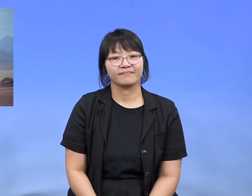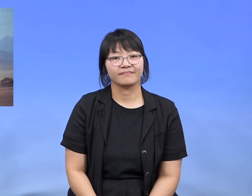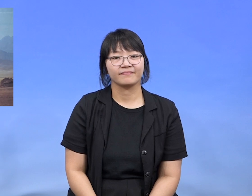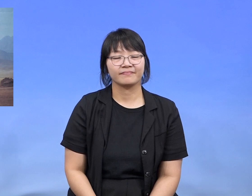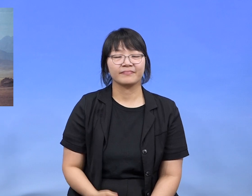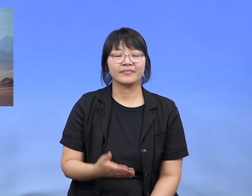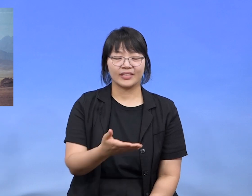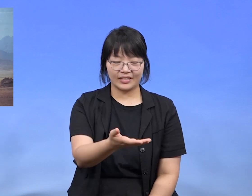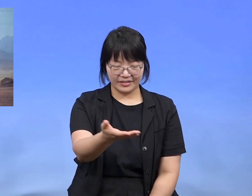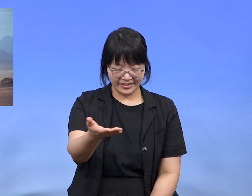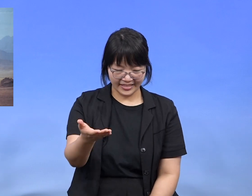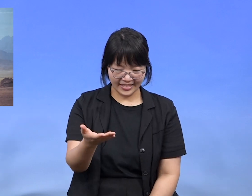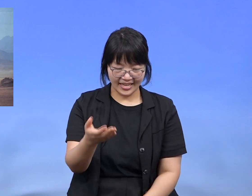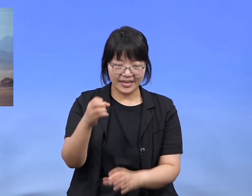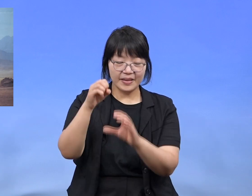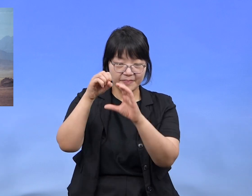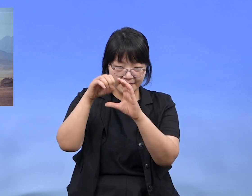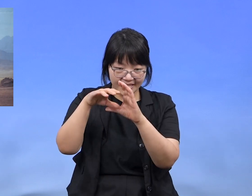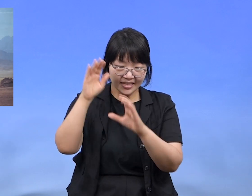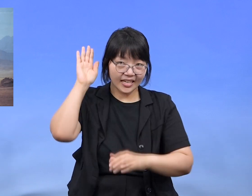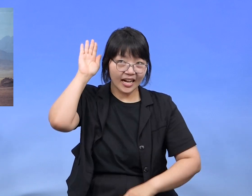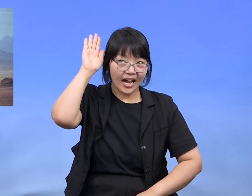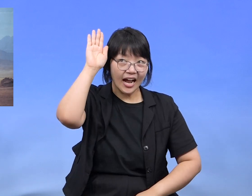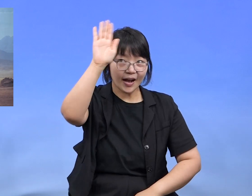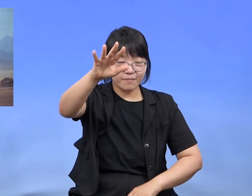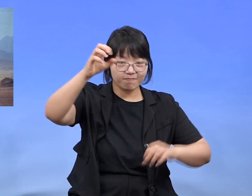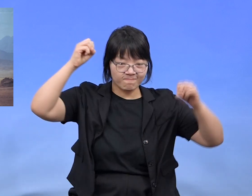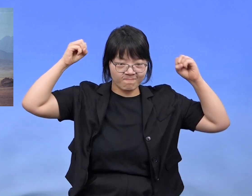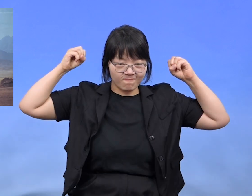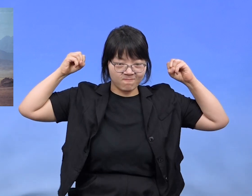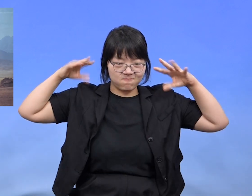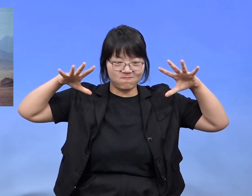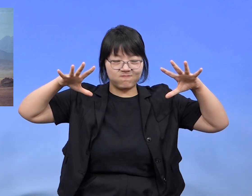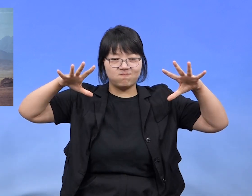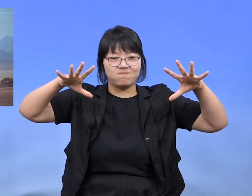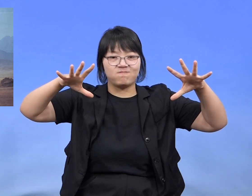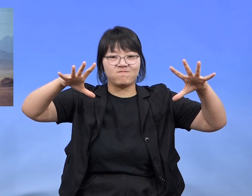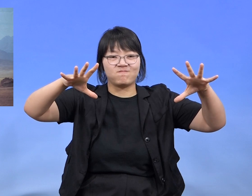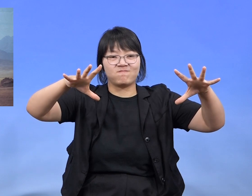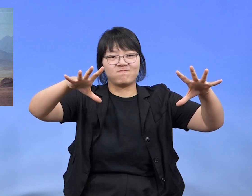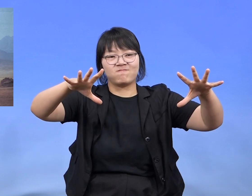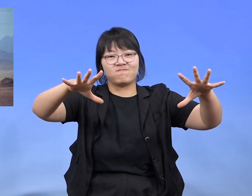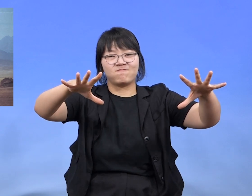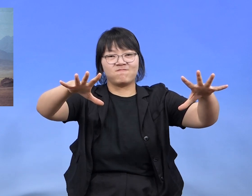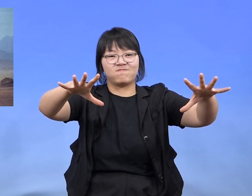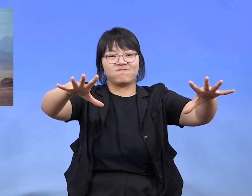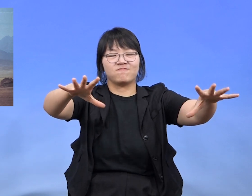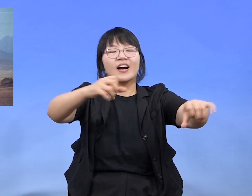너의 빛을 앞으로 비추게